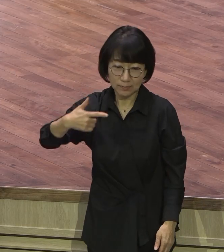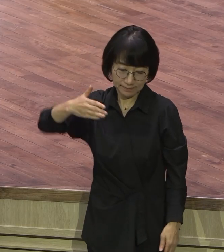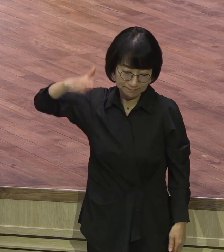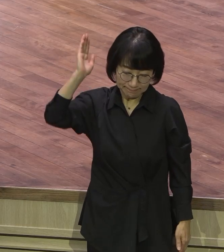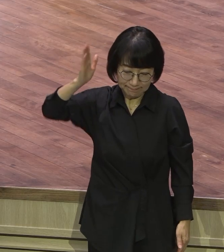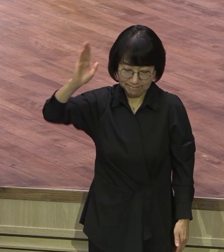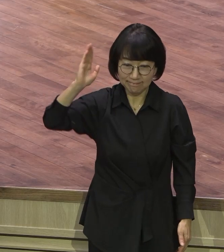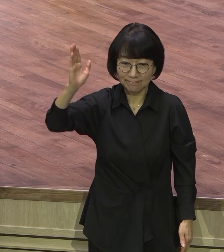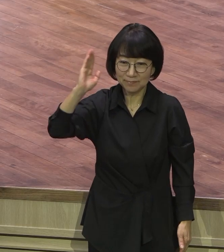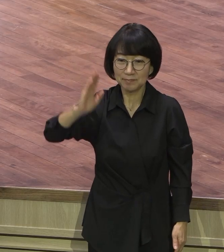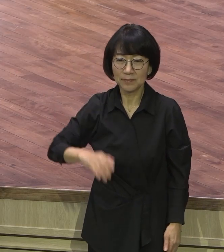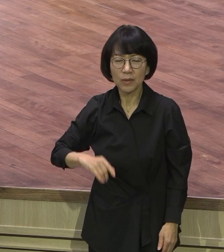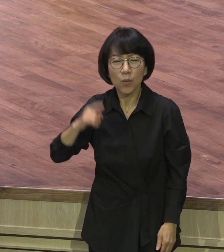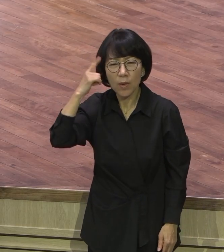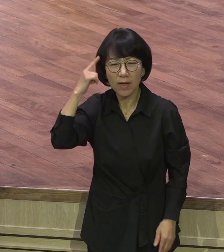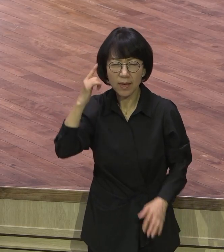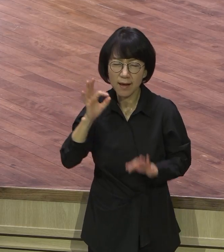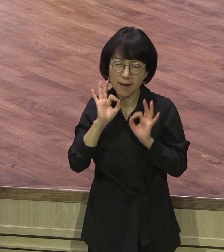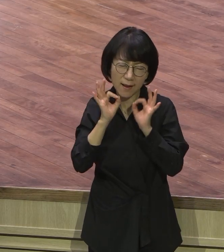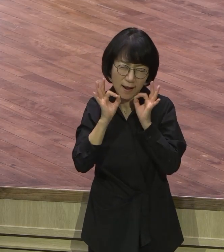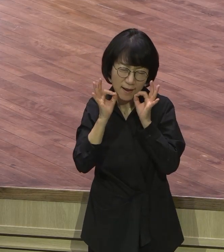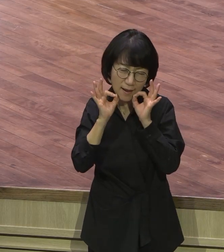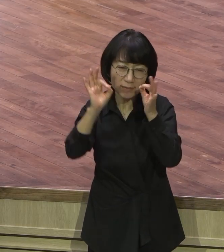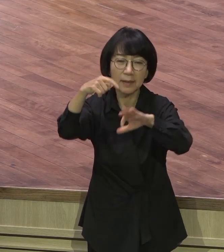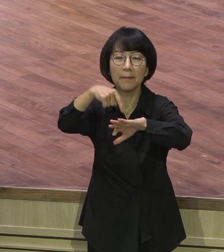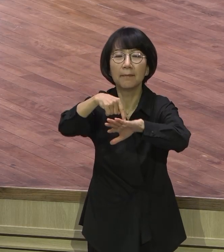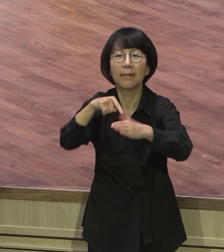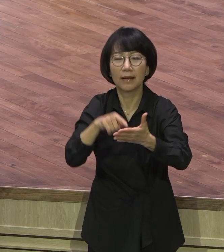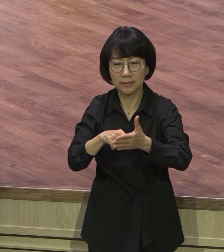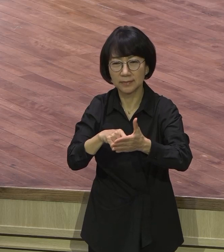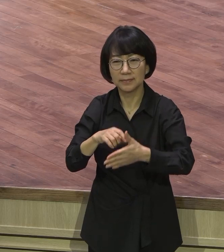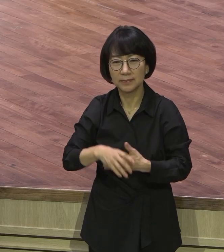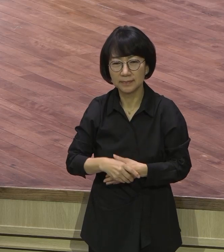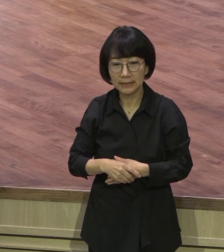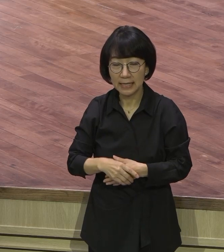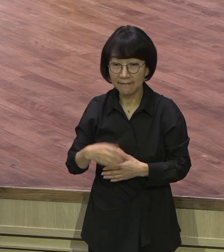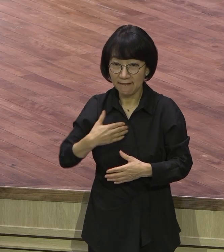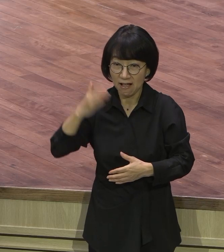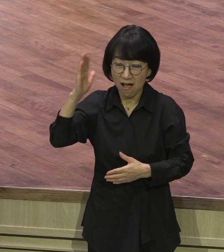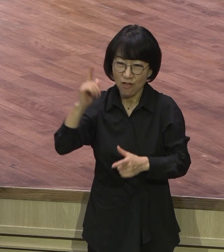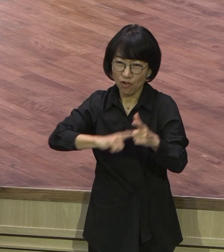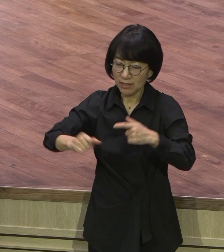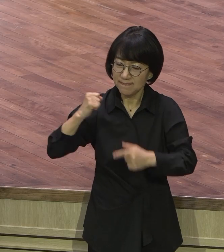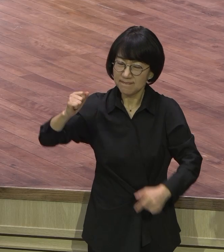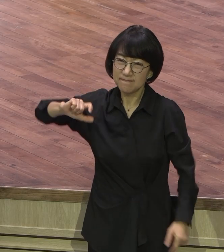제 간절함이, 제 설교가 더 강해졌습니다.